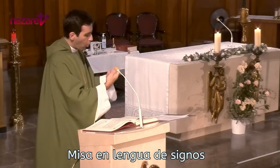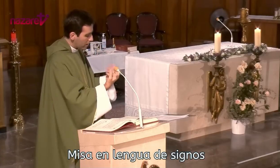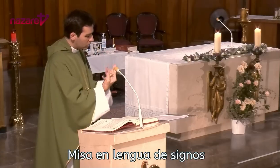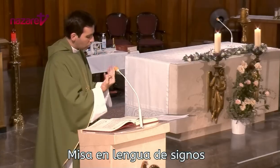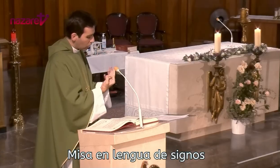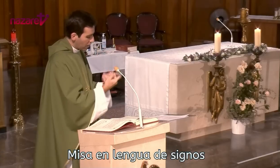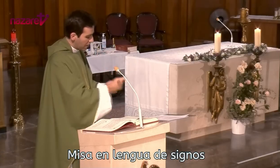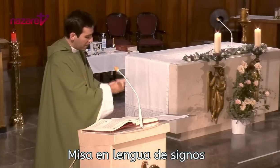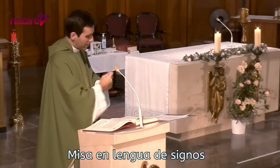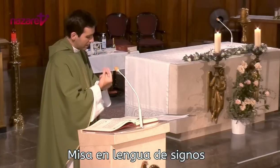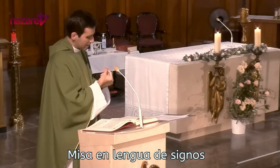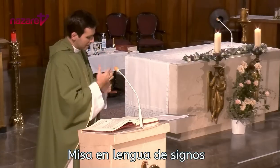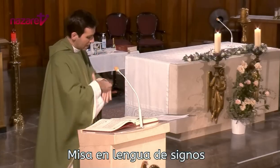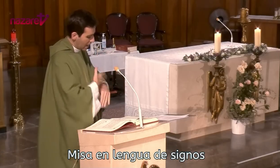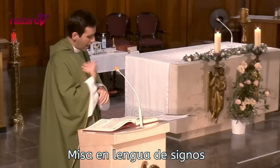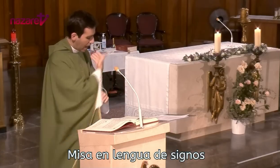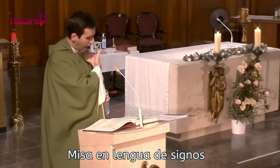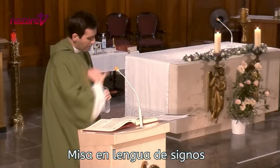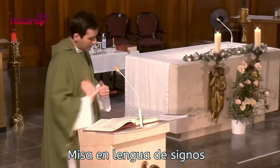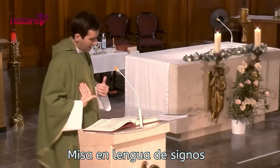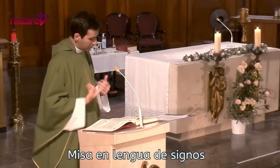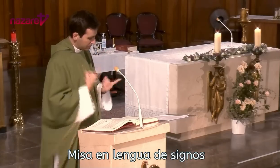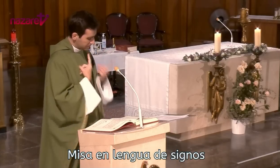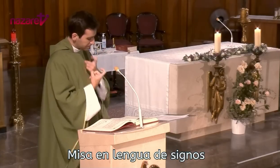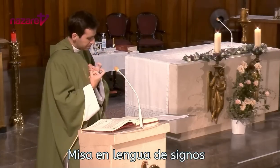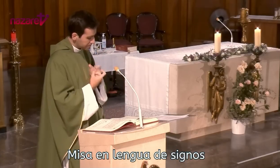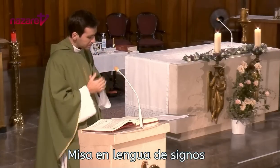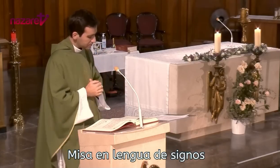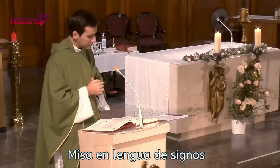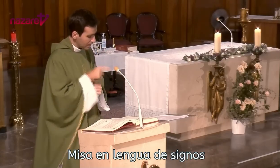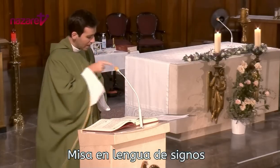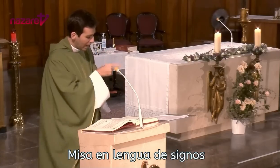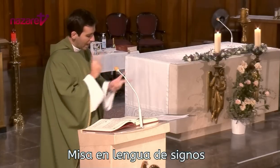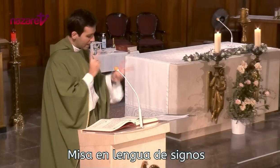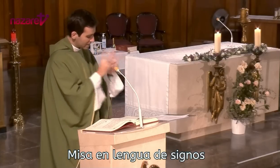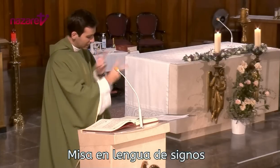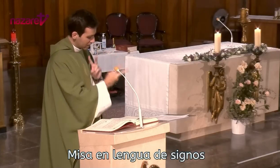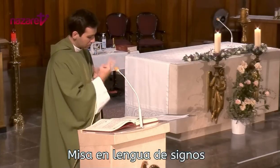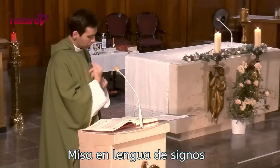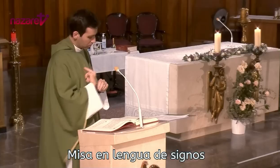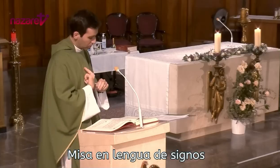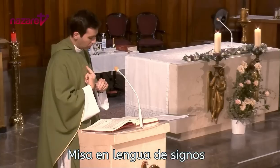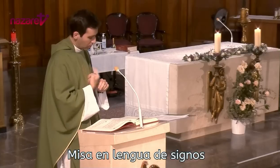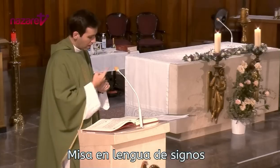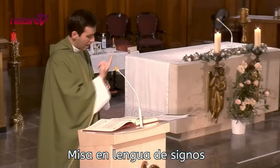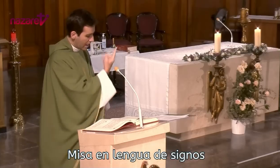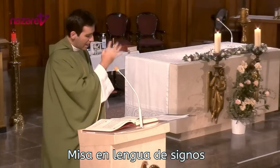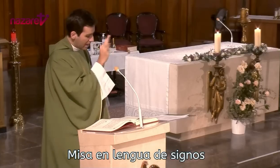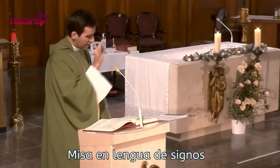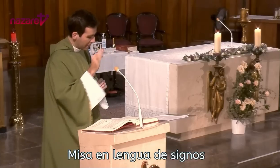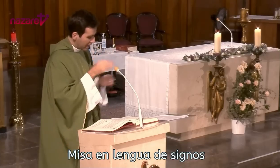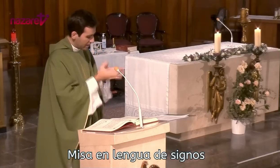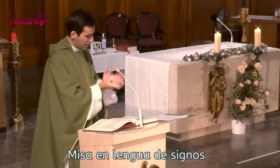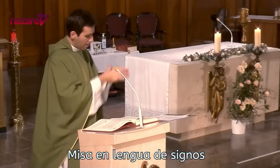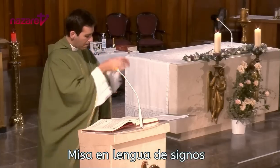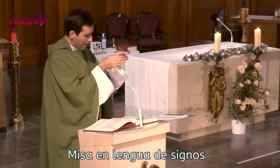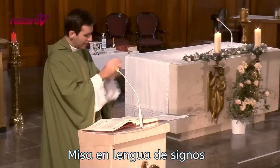¿cuánto debes a mi amo? Este respondió: 100 barriles